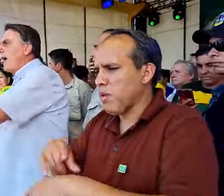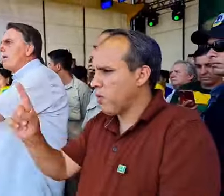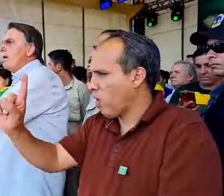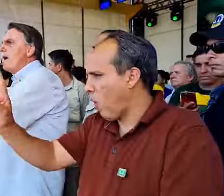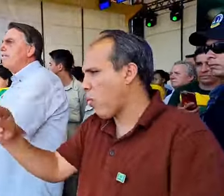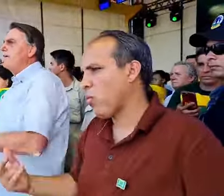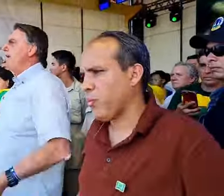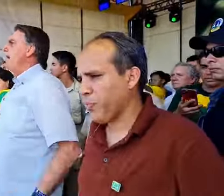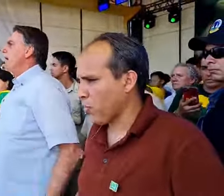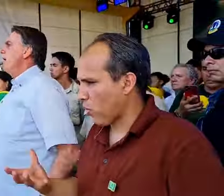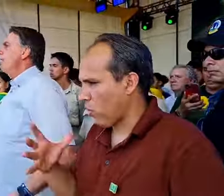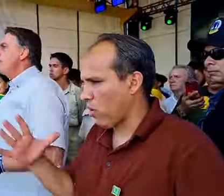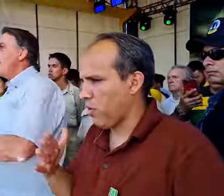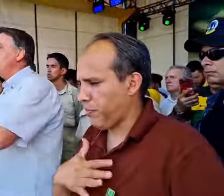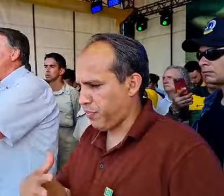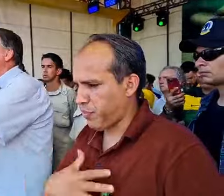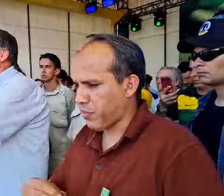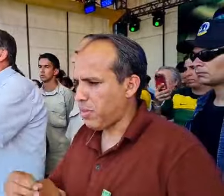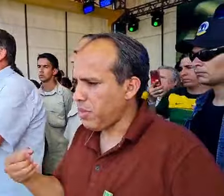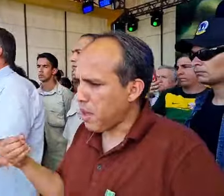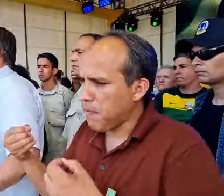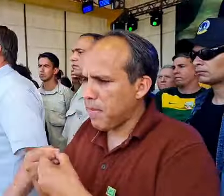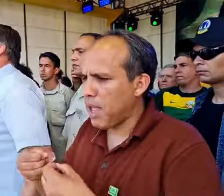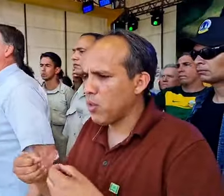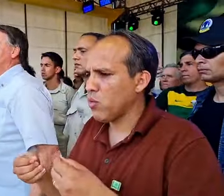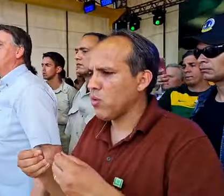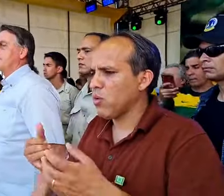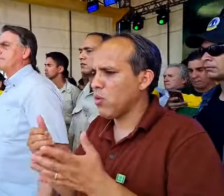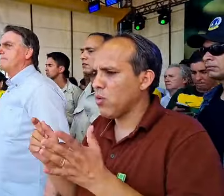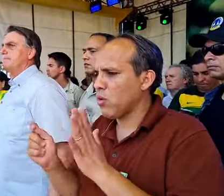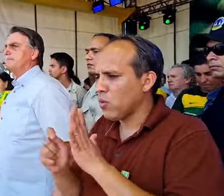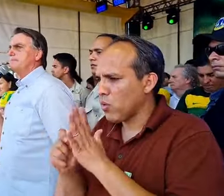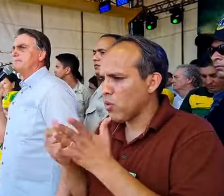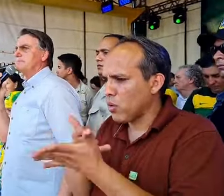Não quero a minha filha perto de drogas na escola.